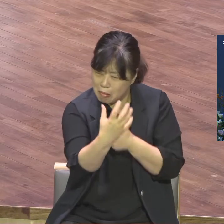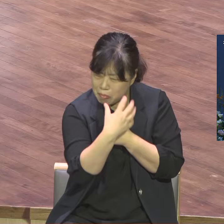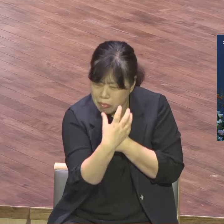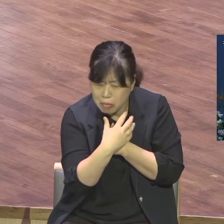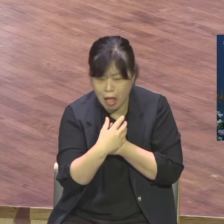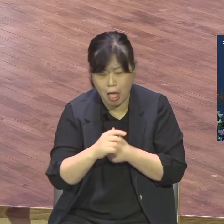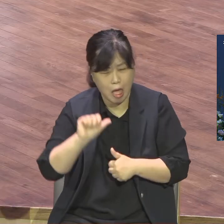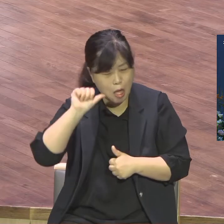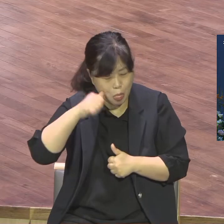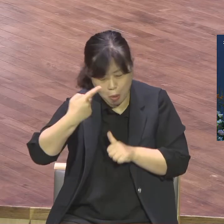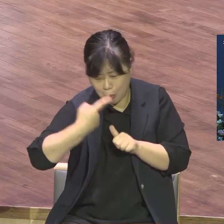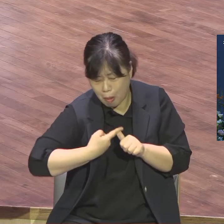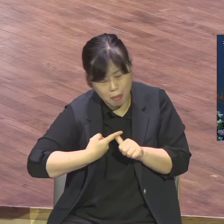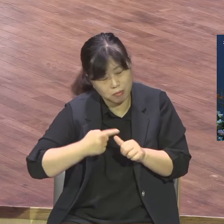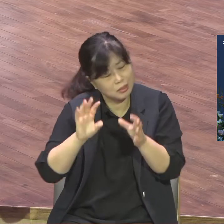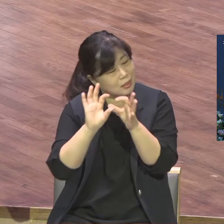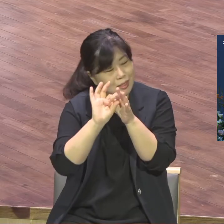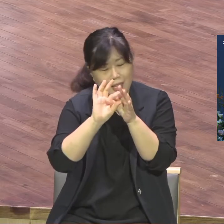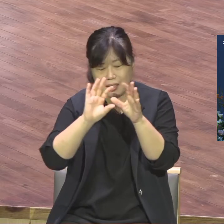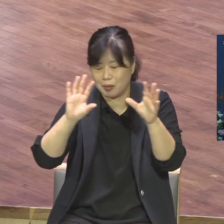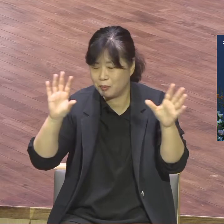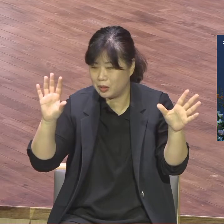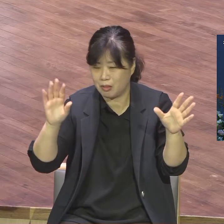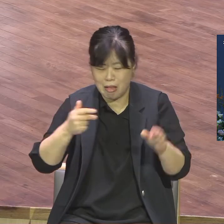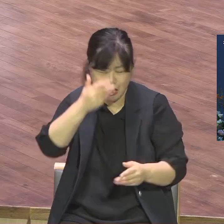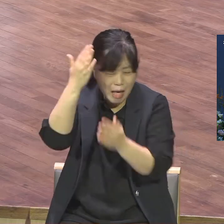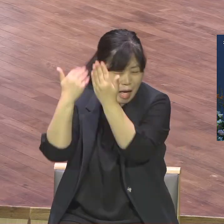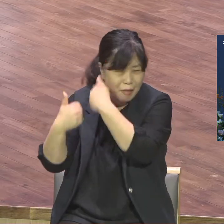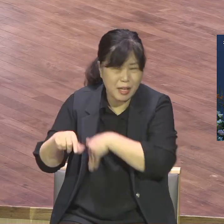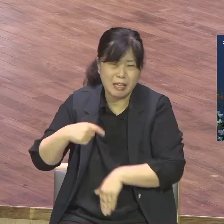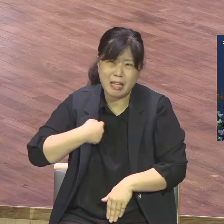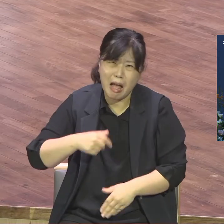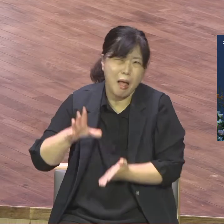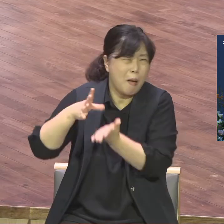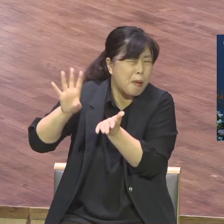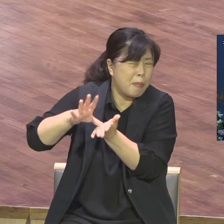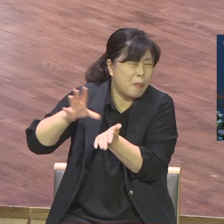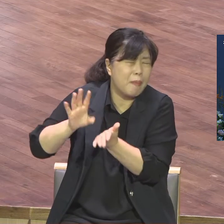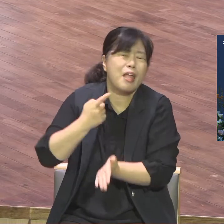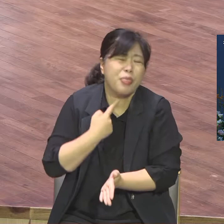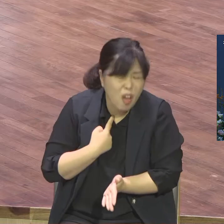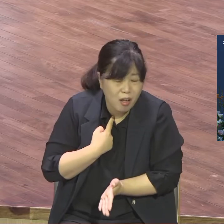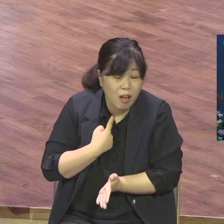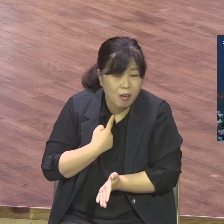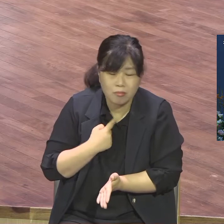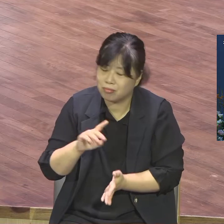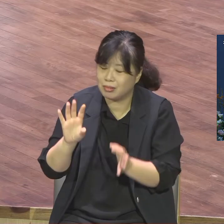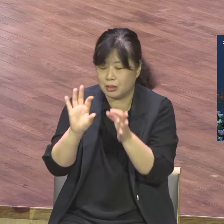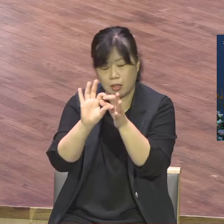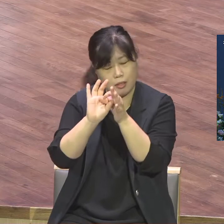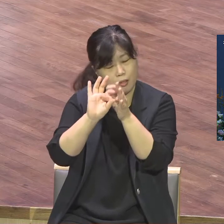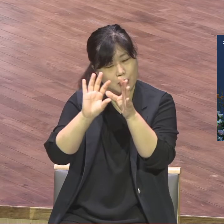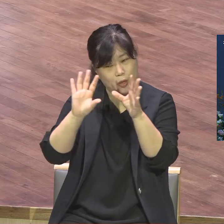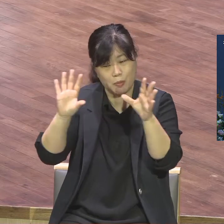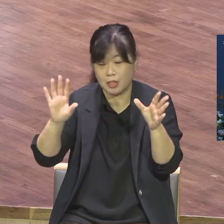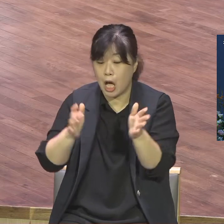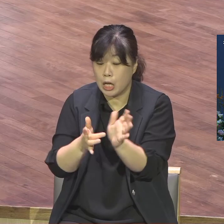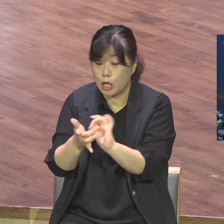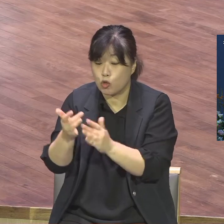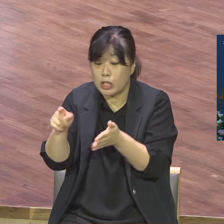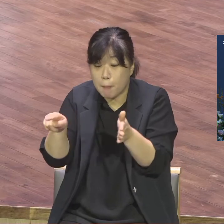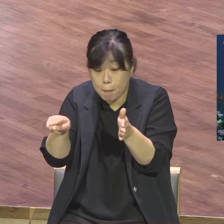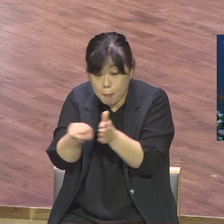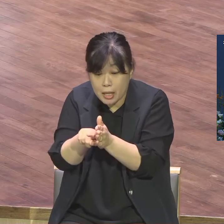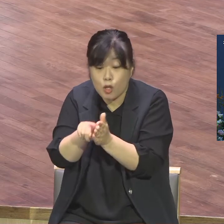있던 내가 어떻게 살아왔던 장식이 3장 속에 다 구겨져 버린 망겨져 있다 할지라도 상관없어요. 예수 믿는